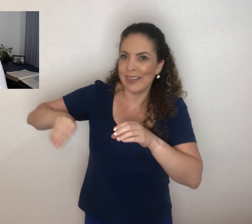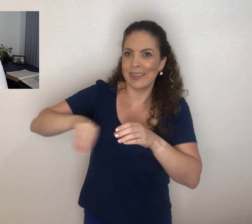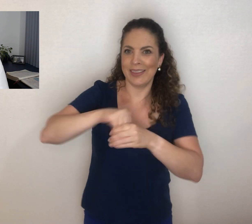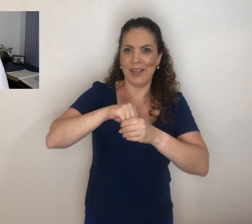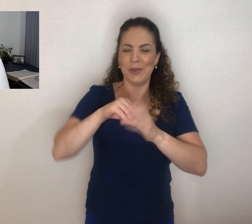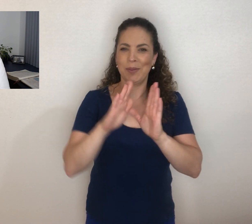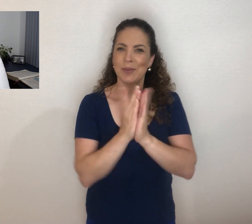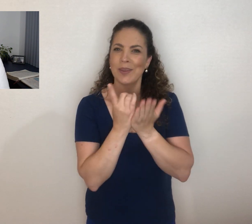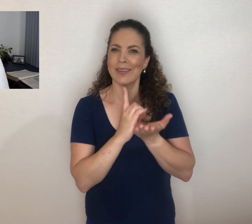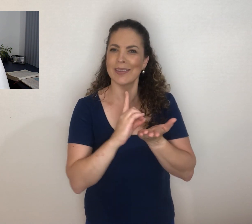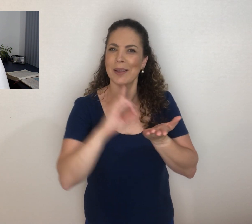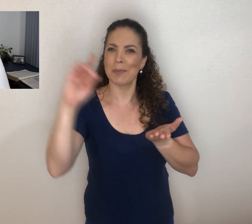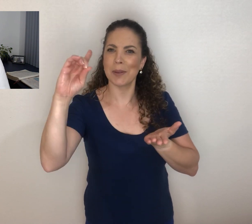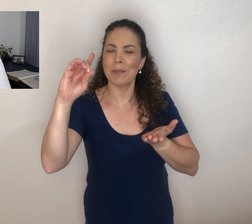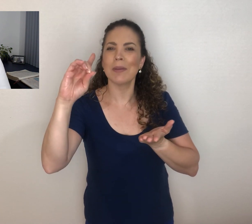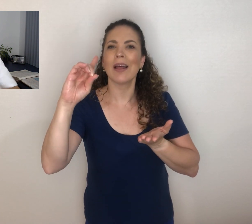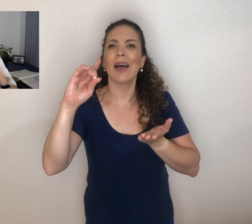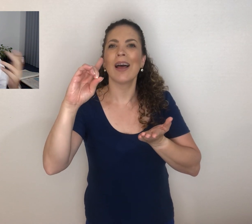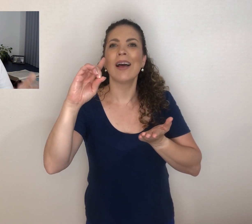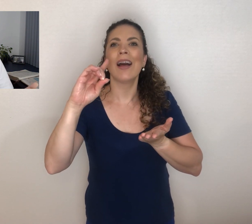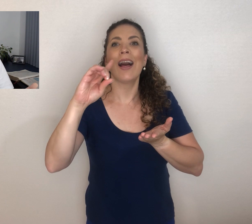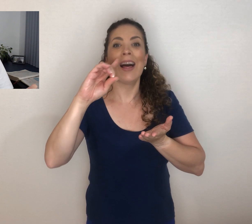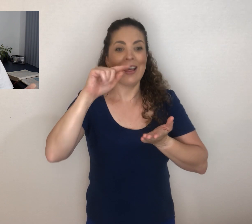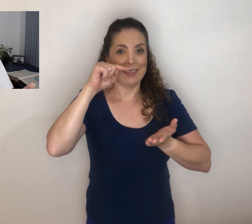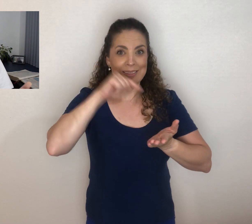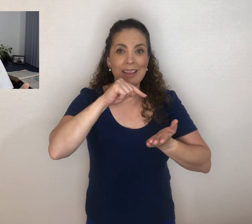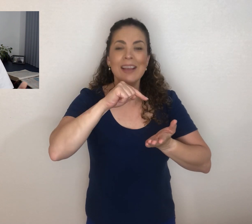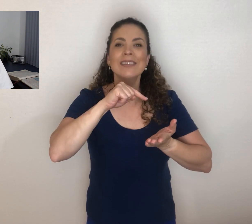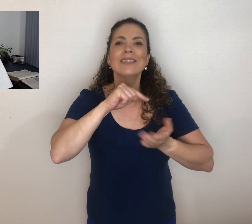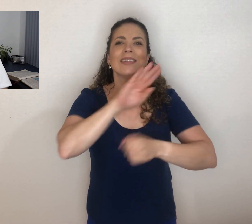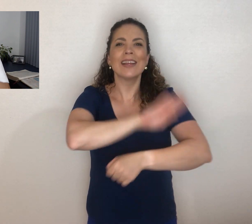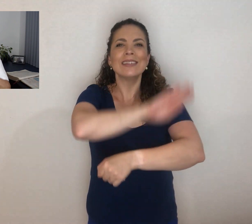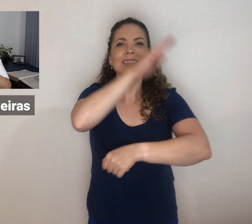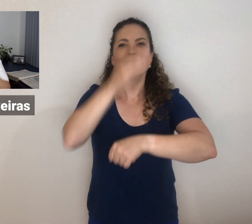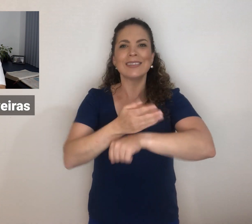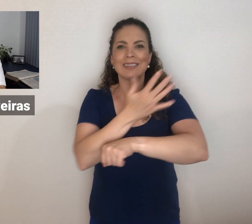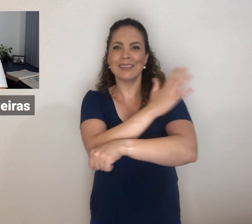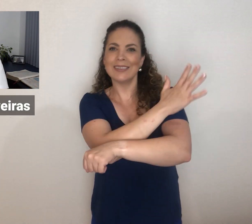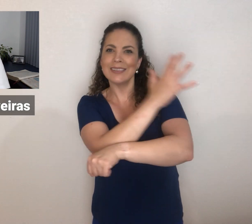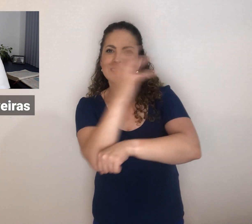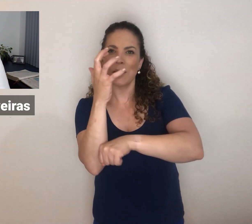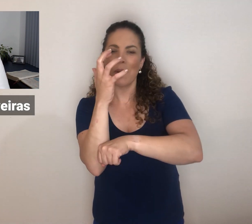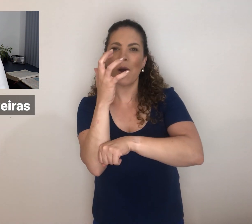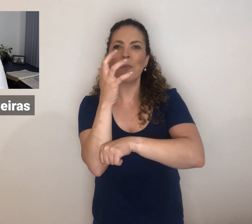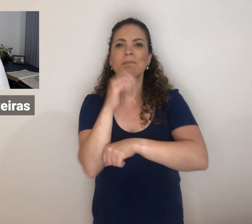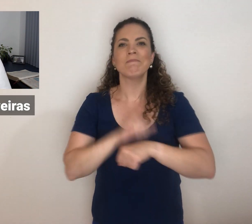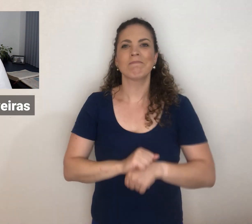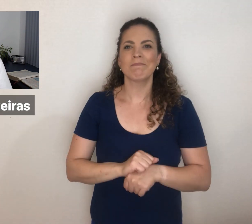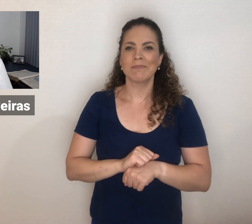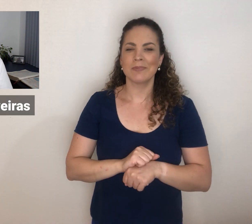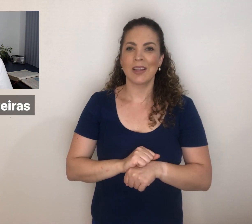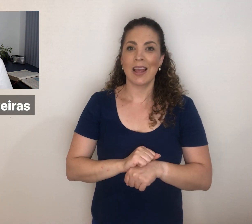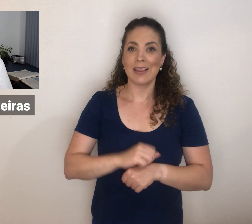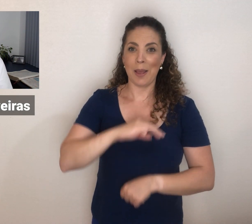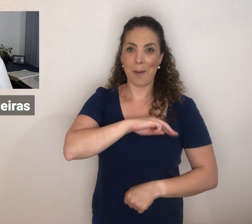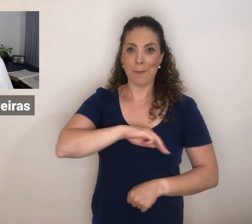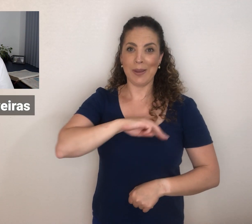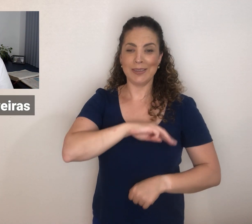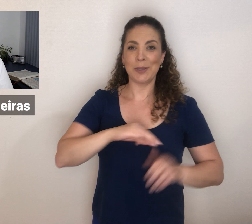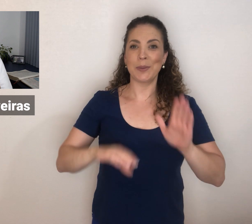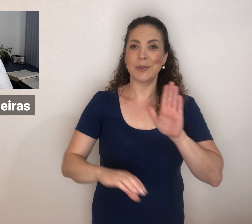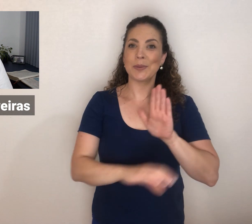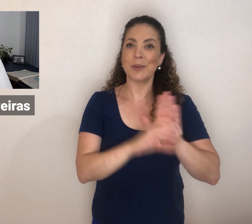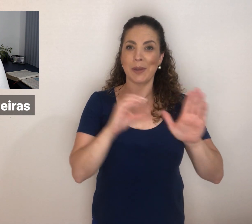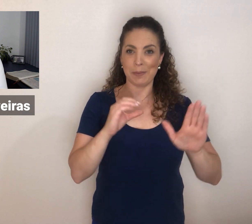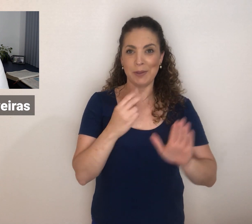basicamente no Sermão do Monte das Oliveiras. Está em outras partes dos evangelhos, mas o centro da pregação dele sobre o